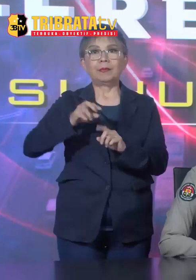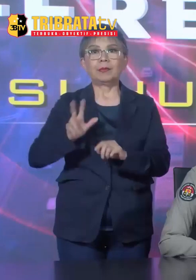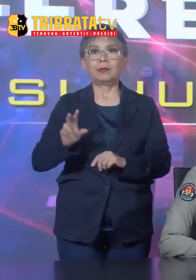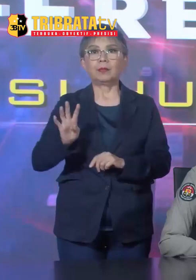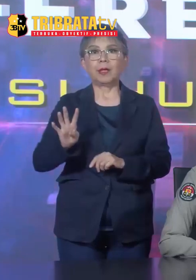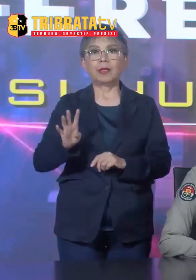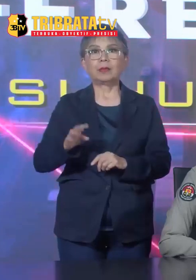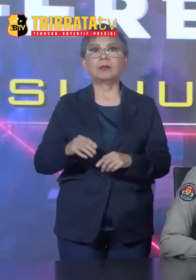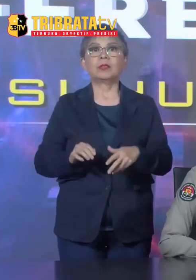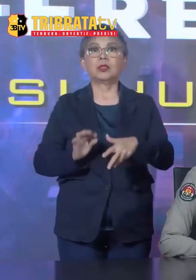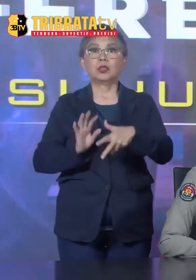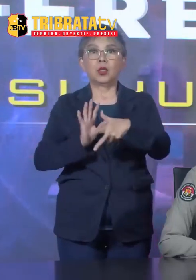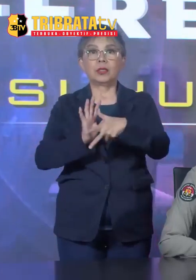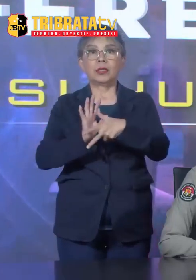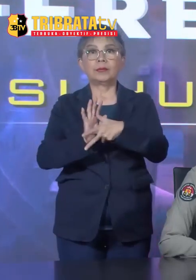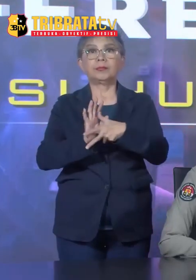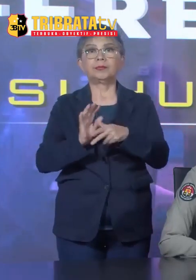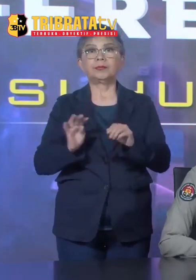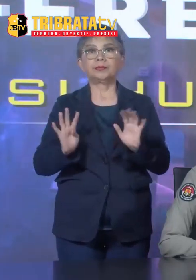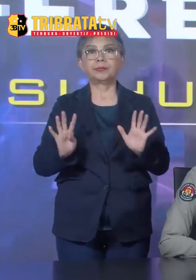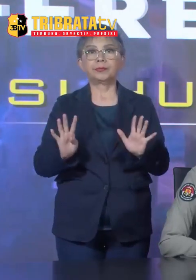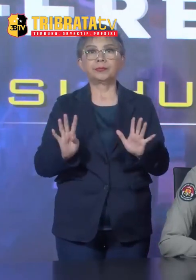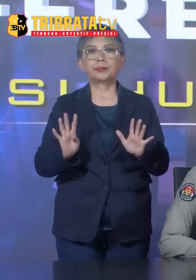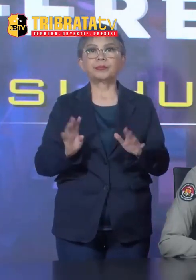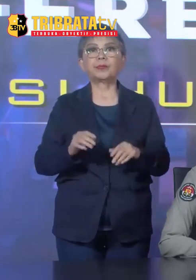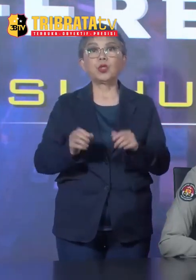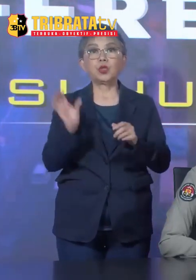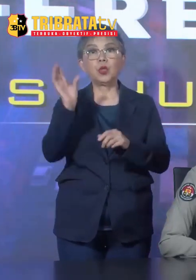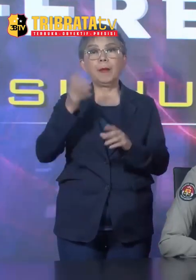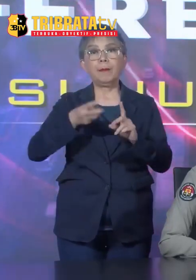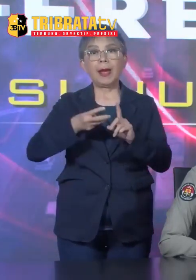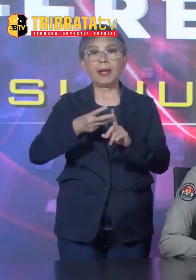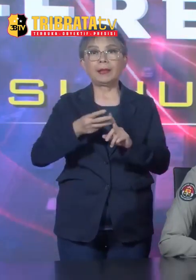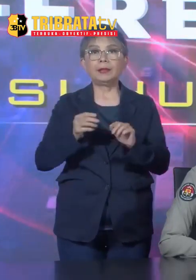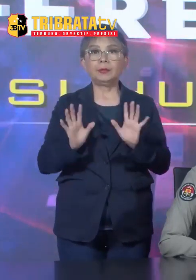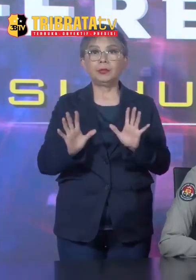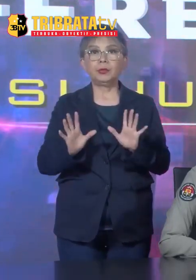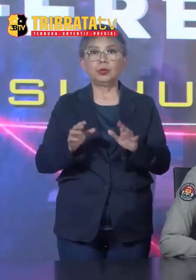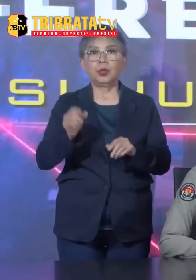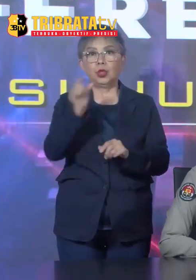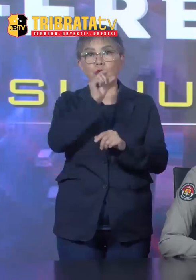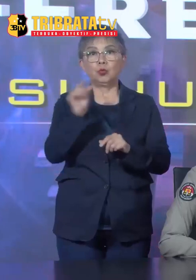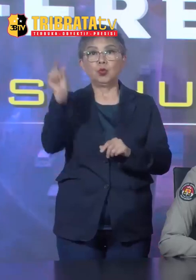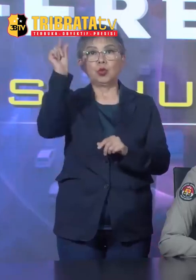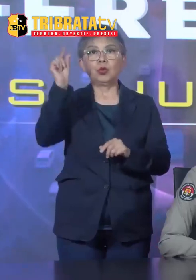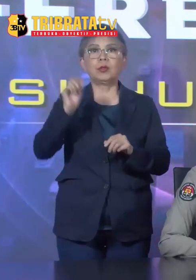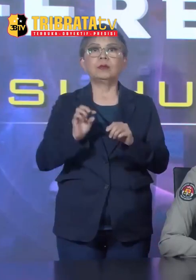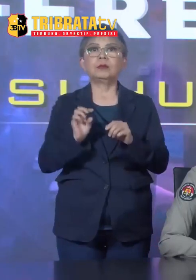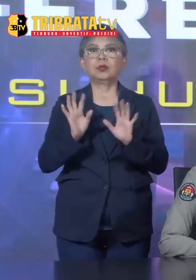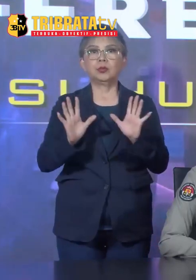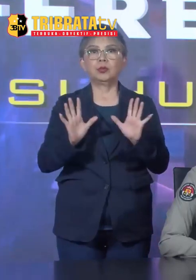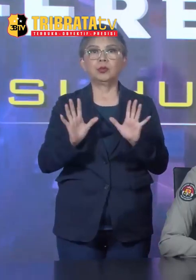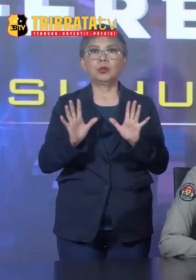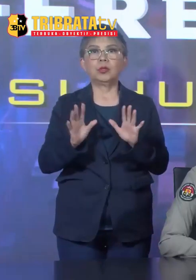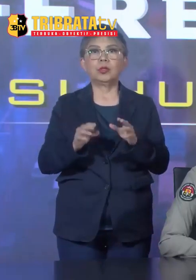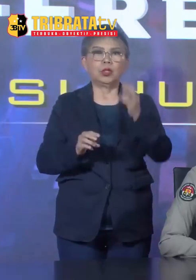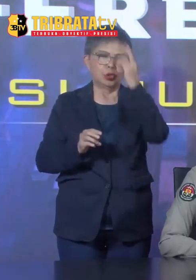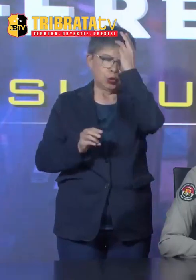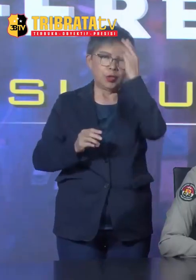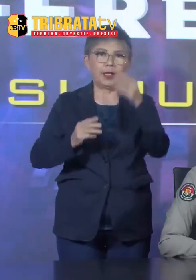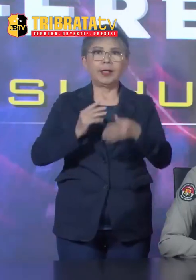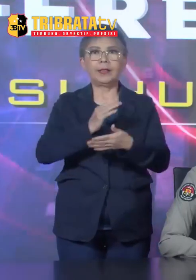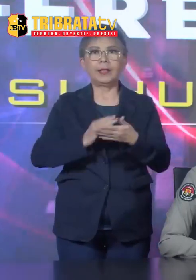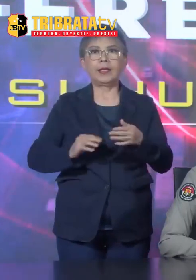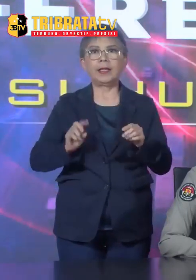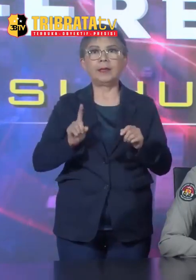34 Polda Sulsel 9 Polda Sulbar 10 Polda Sulut 10 Polda Sulteng